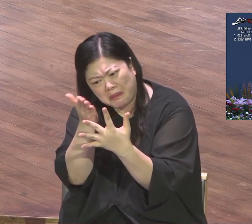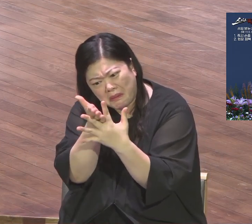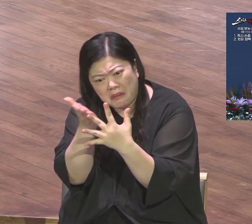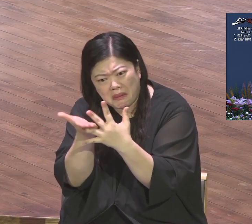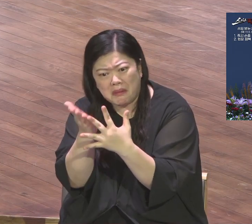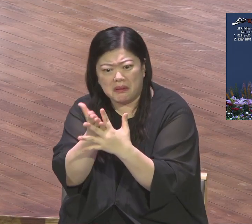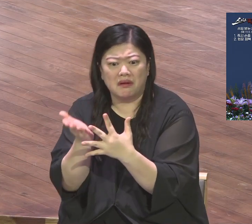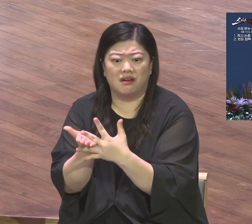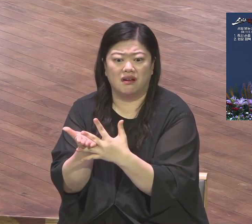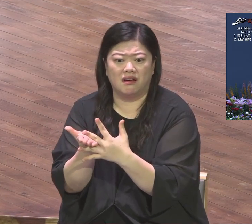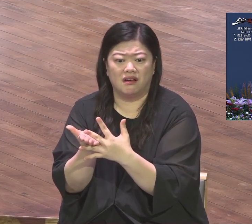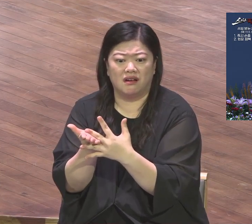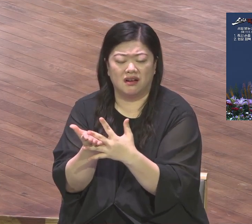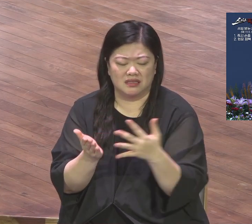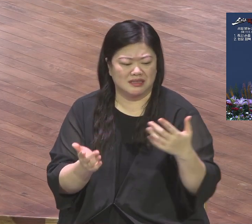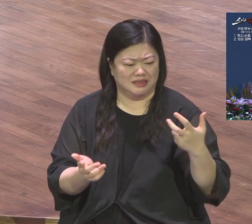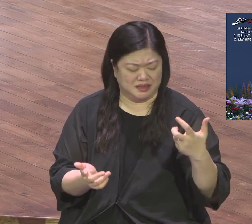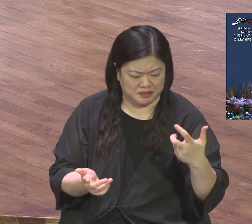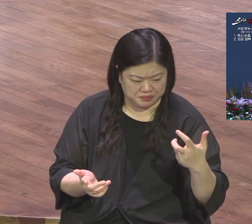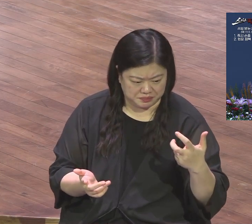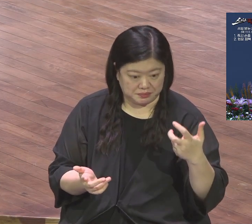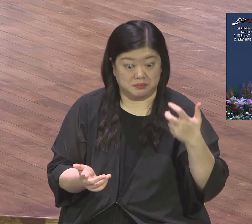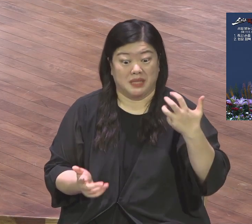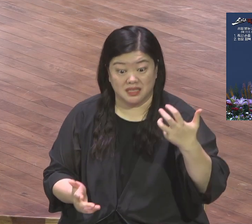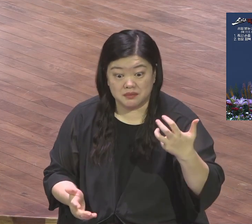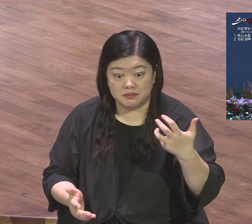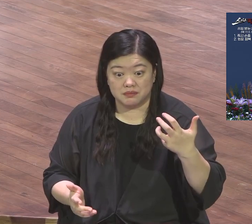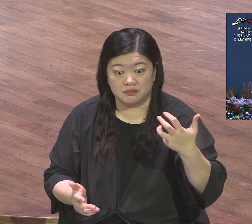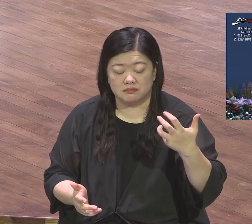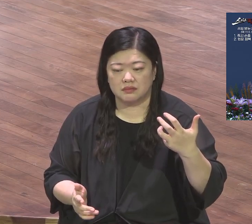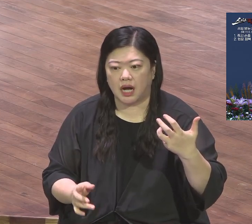그것도 많다고 1980년대는